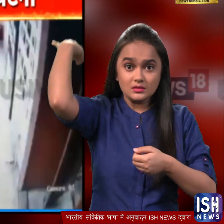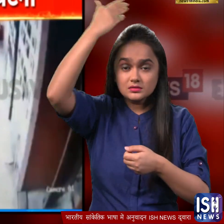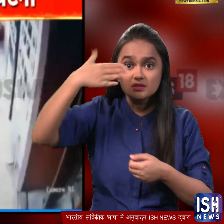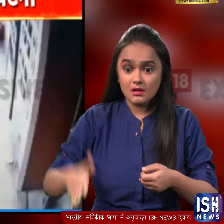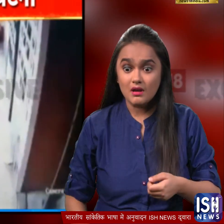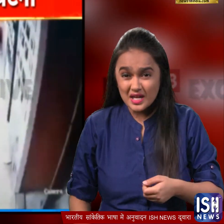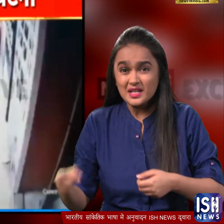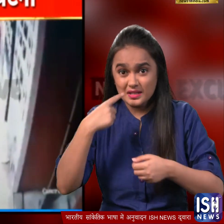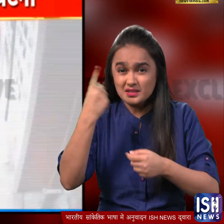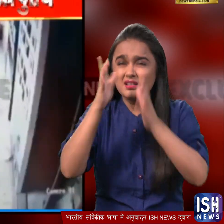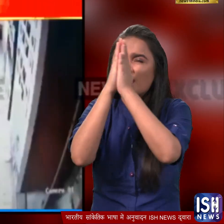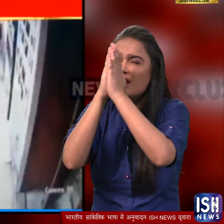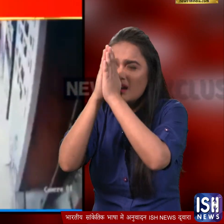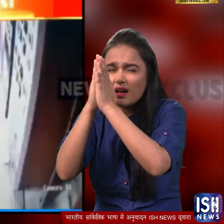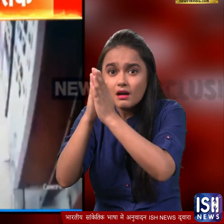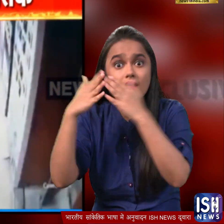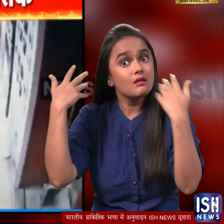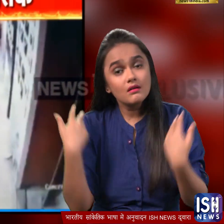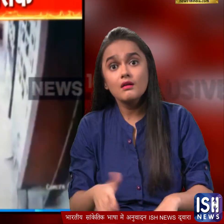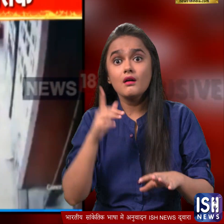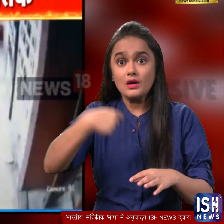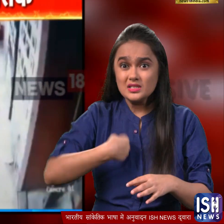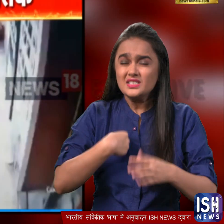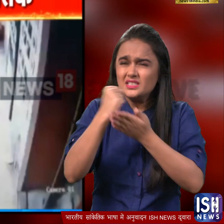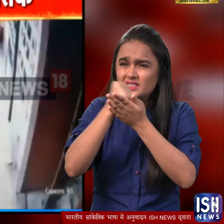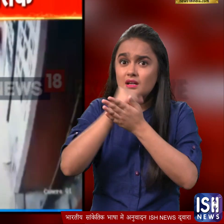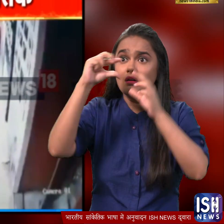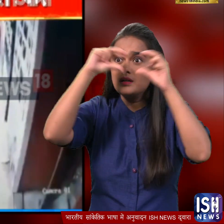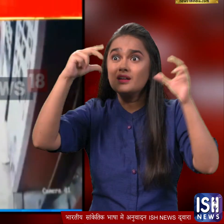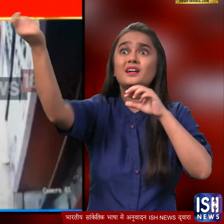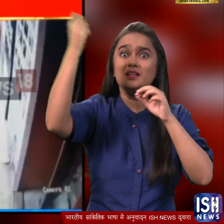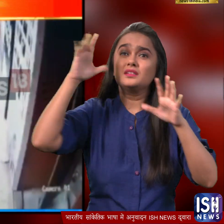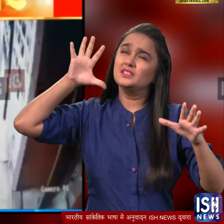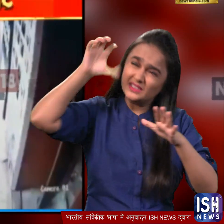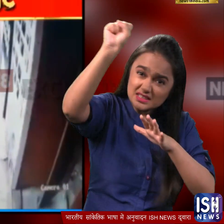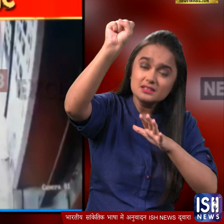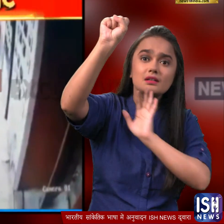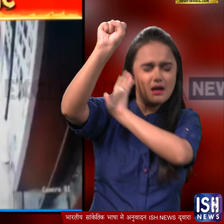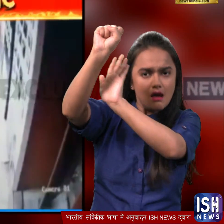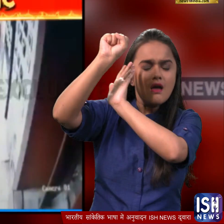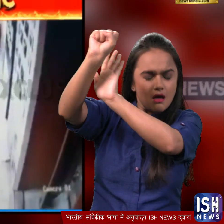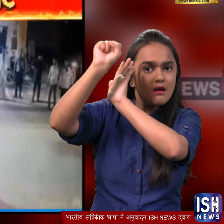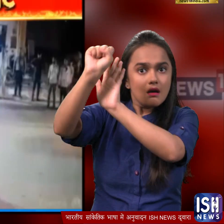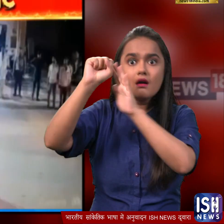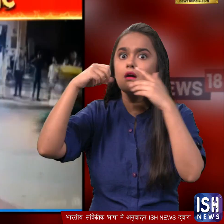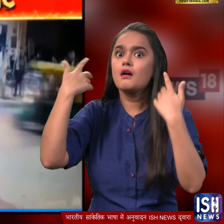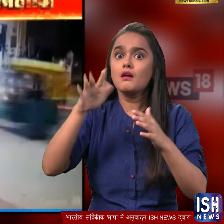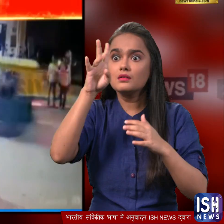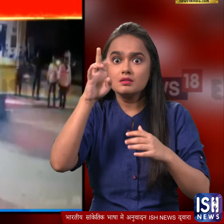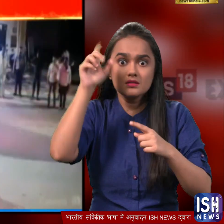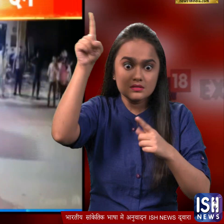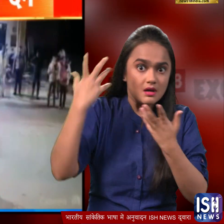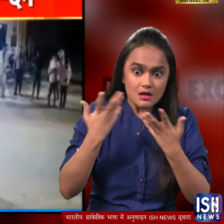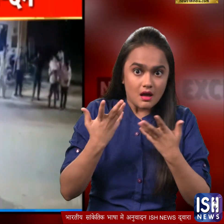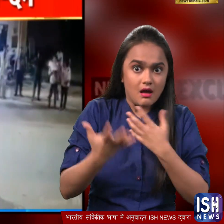के सिर पर पांव रखकर खड़ा हो गया। इतने के बाद भी उस दुकानदार ने खुद को बचाने के लिए बदमाश के हाथ में मौजूद सरिया पकड़ लिया, जिसके बाद वो